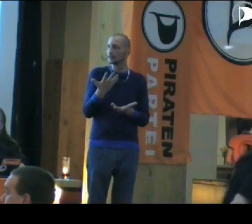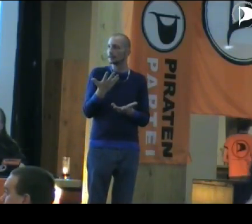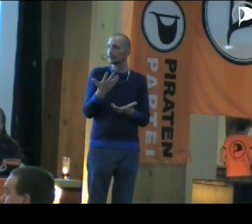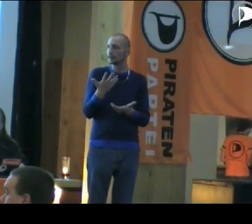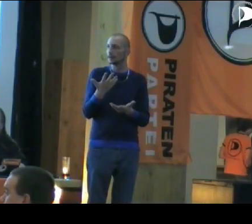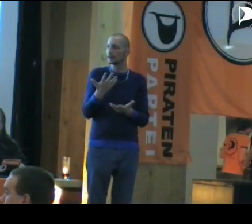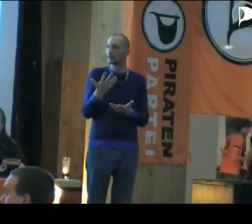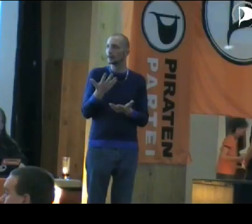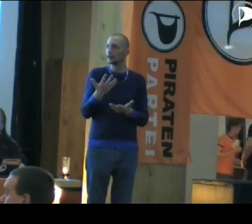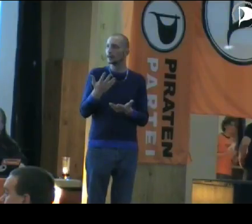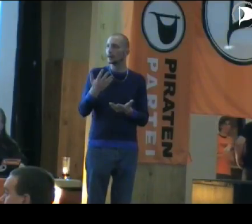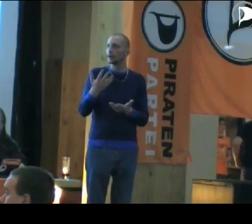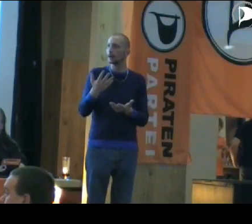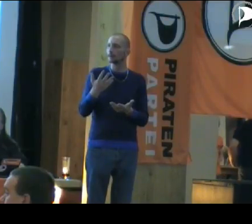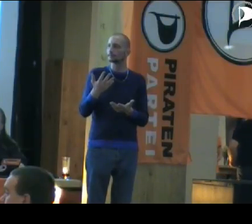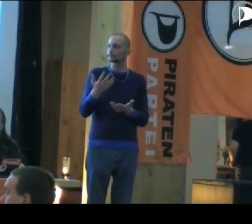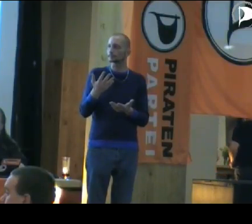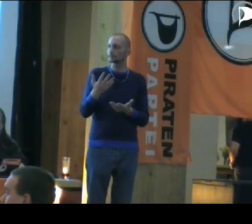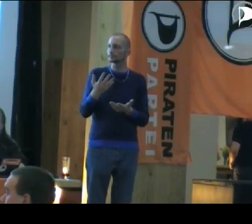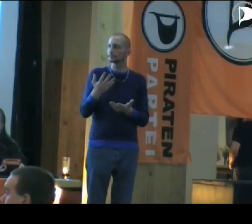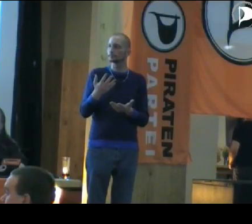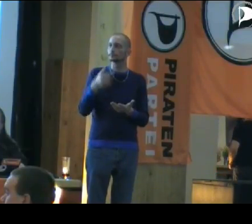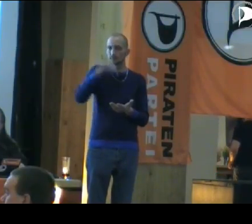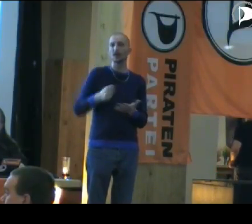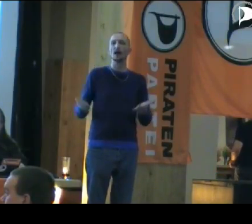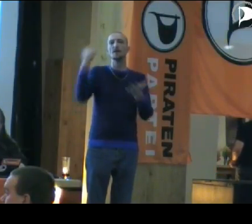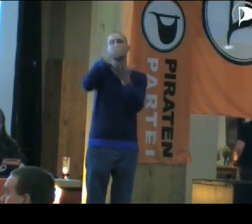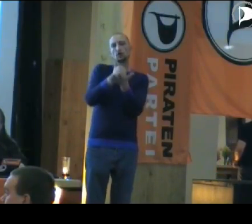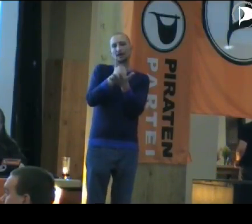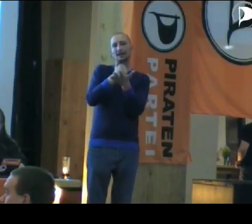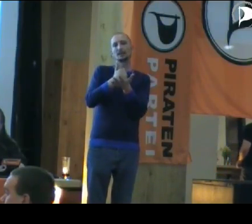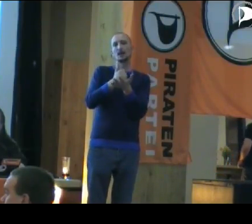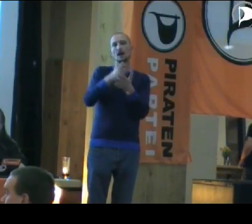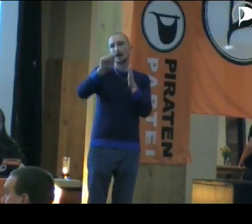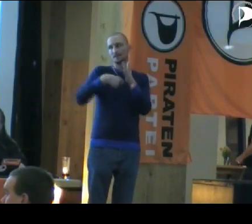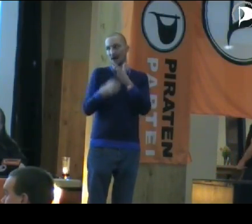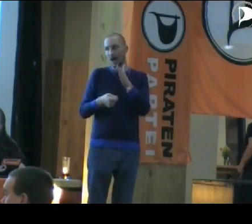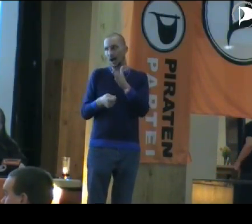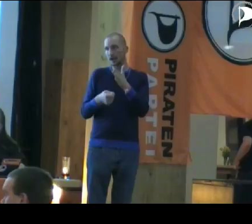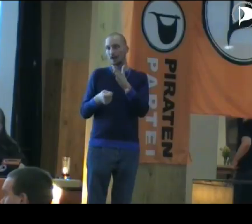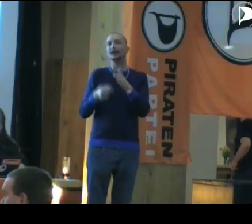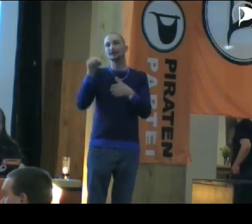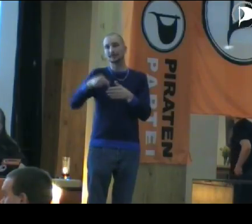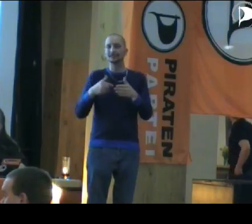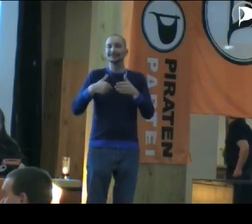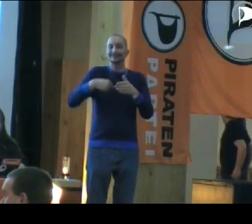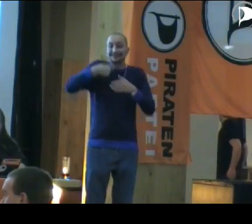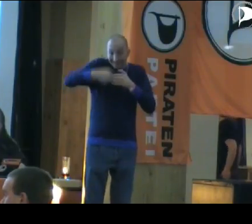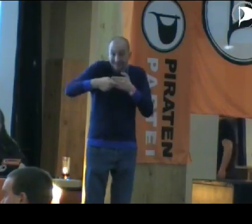abschluss meines muss vorhin auch eigentlich nach vorstandswahlen unterlegen für ansatz eigentlich und wir weiter nicht vorgeschoben